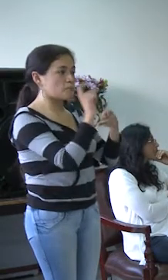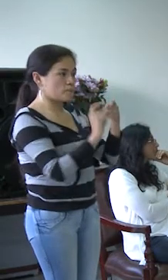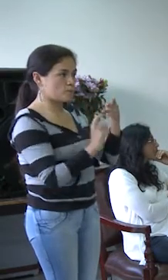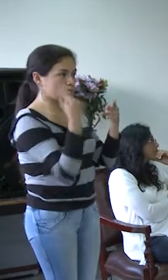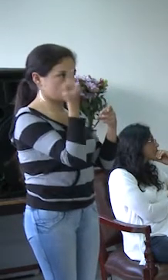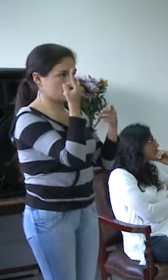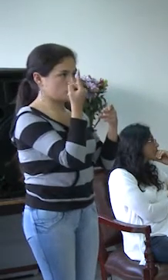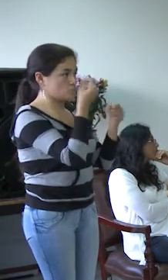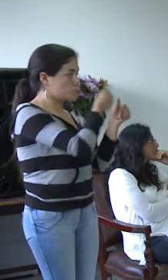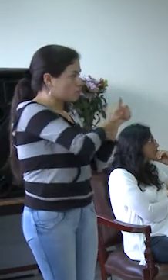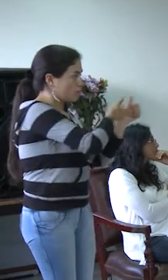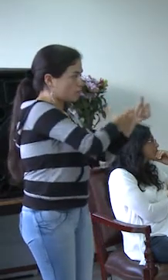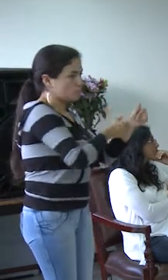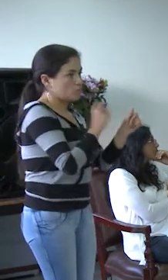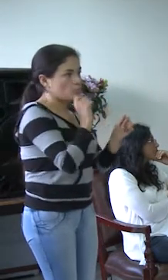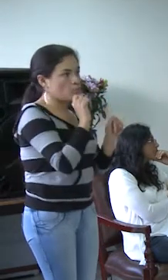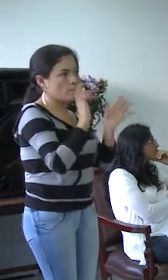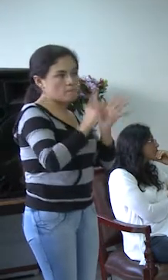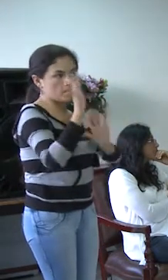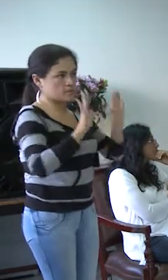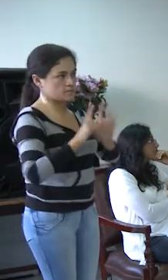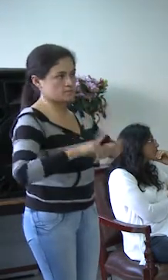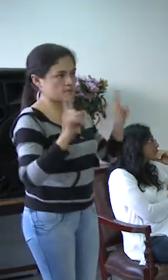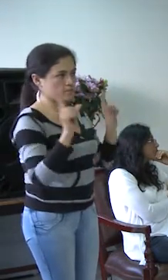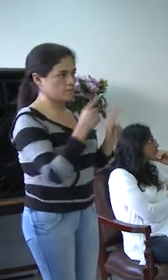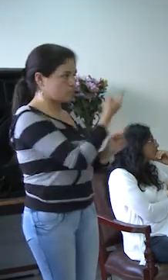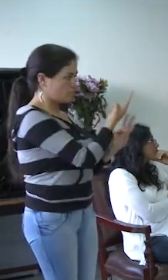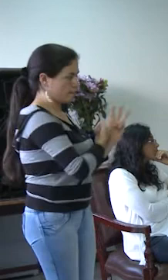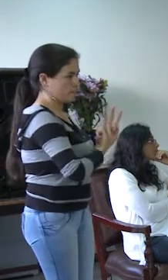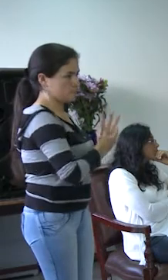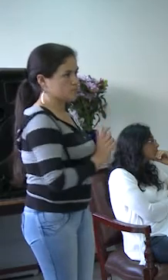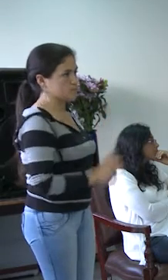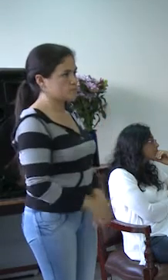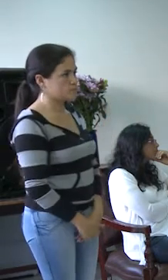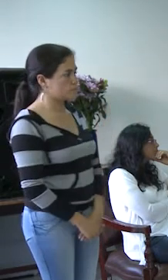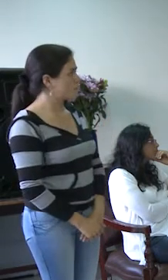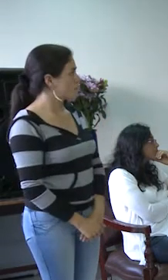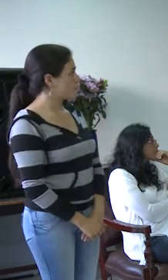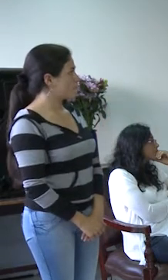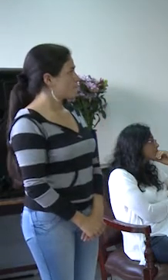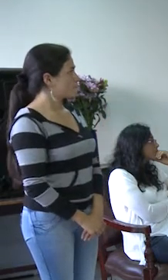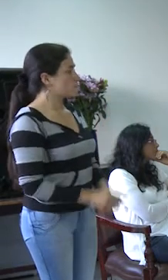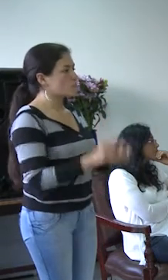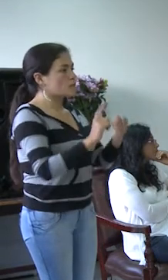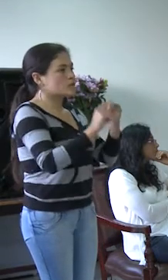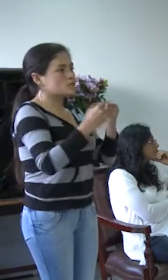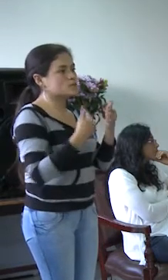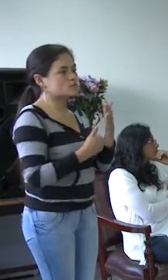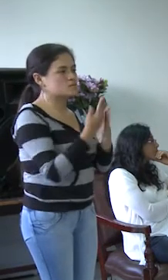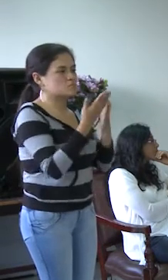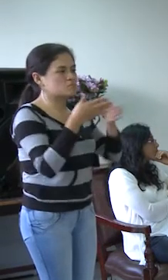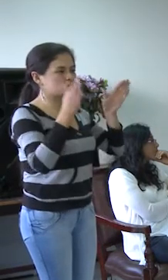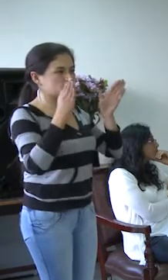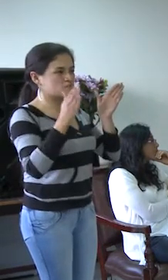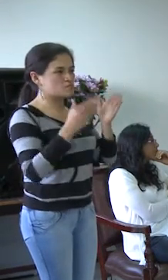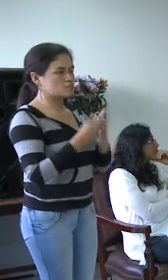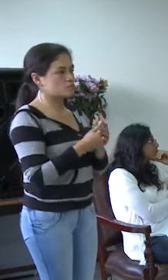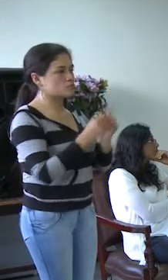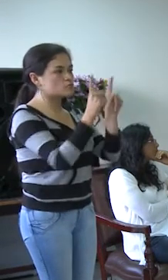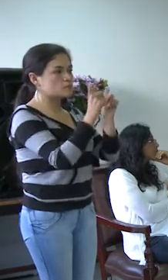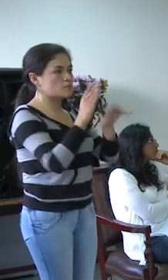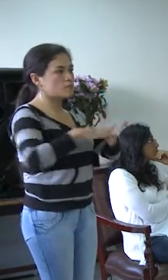compañeros, compañeras de la mesa puedan aportarnos alrededor de esto. Entonces, vamos a abrir un poco alrededor de